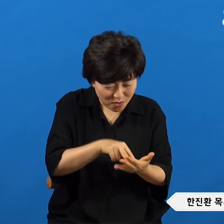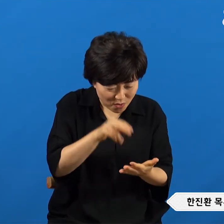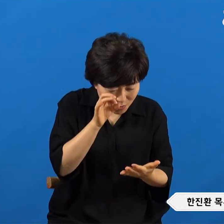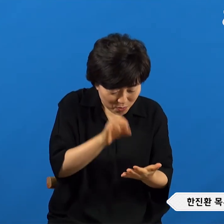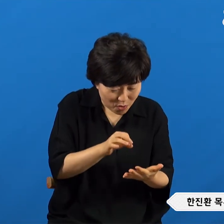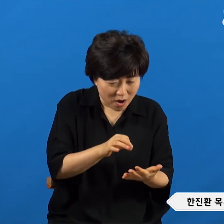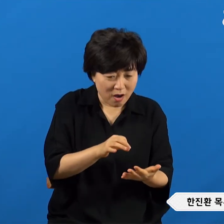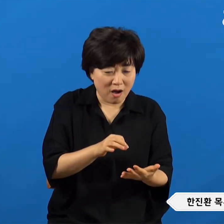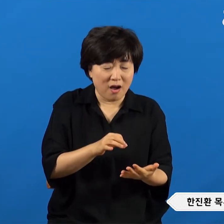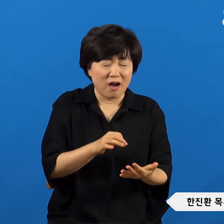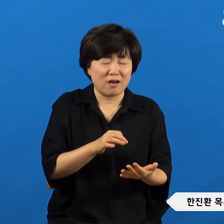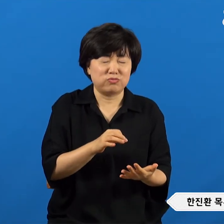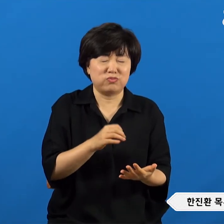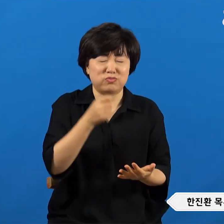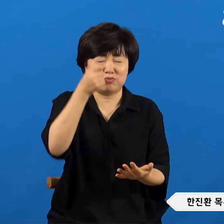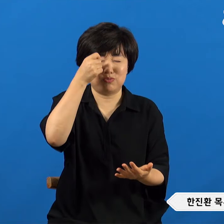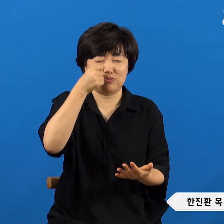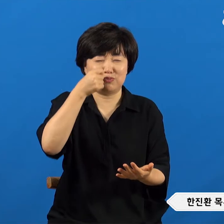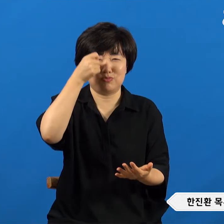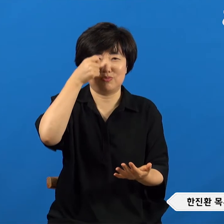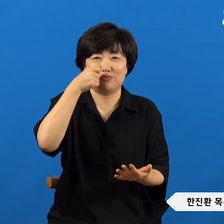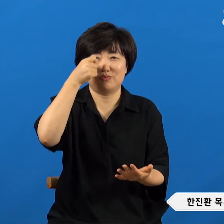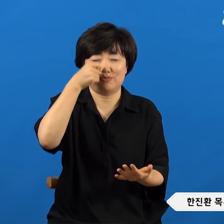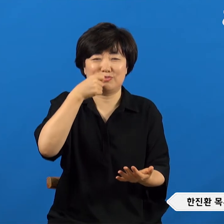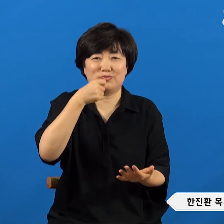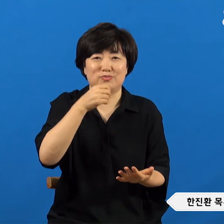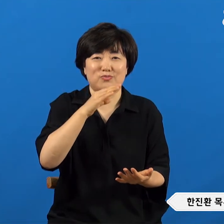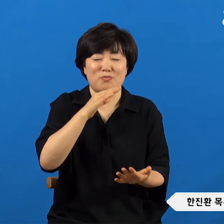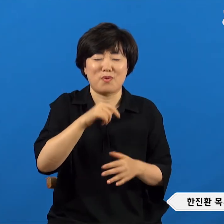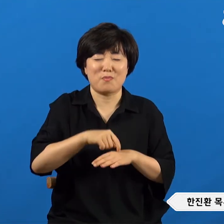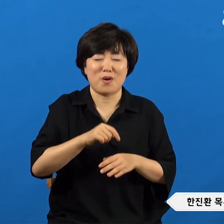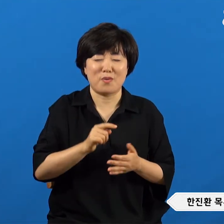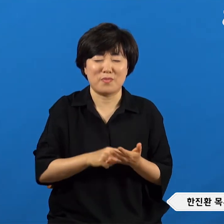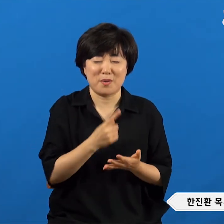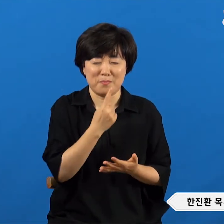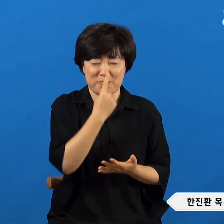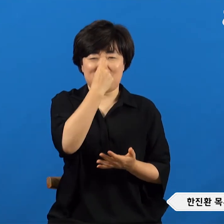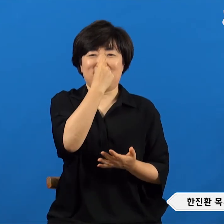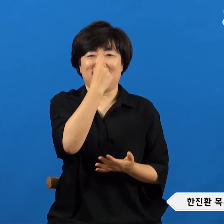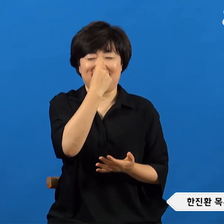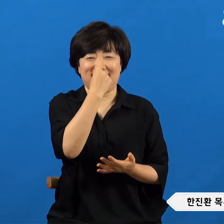기도를 읽으면서 눈시울이 뜨거워졌습니다. 그리고 속이 뜨끔했습니다.